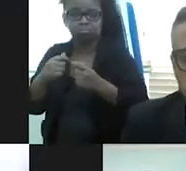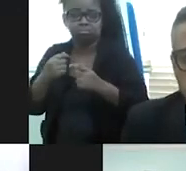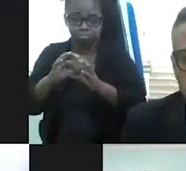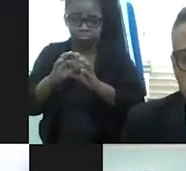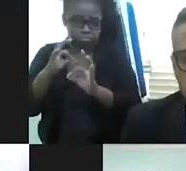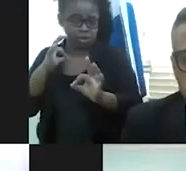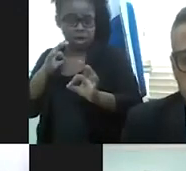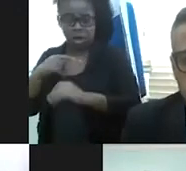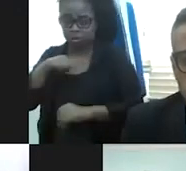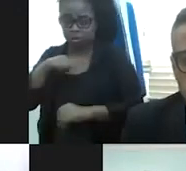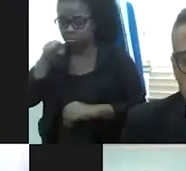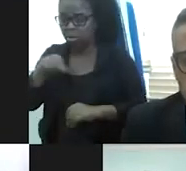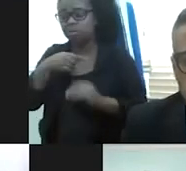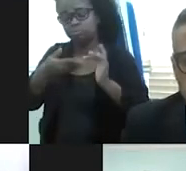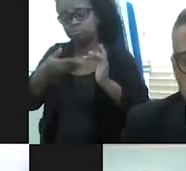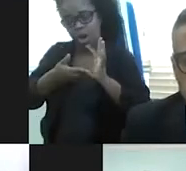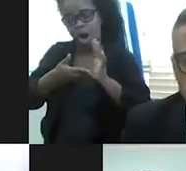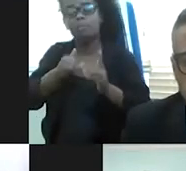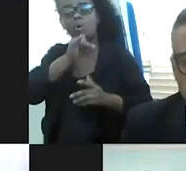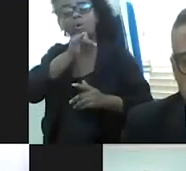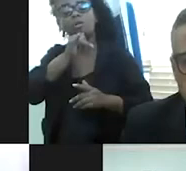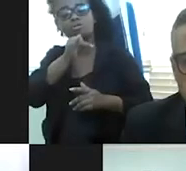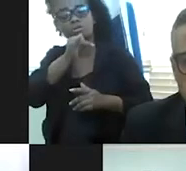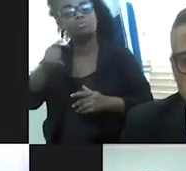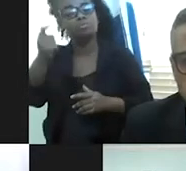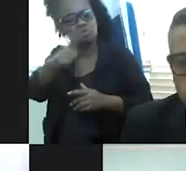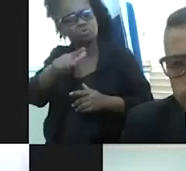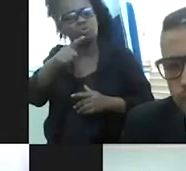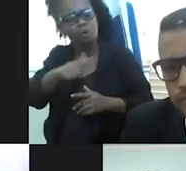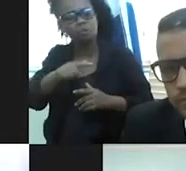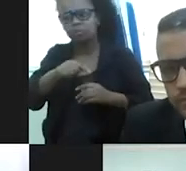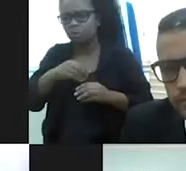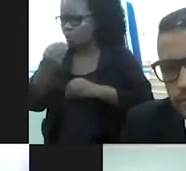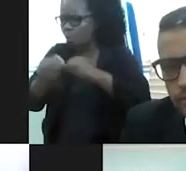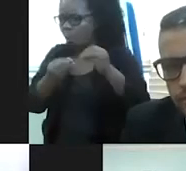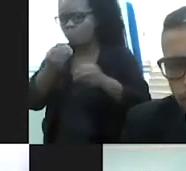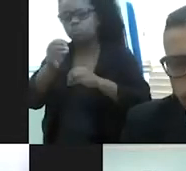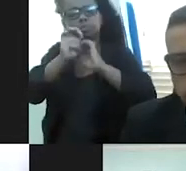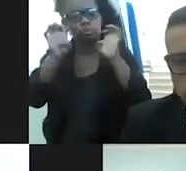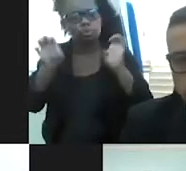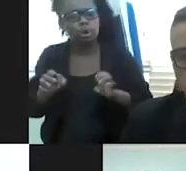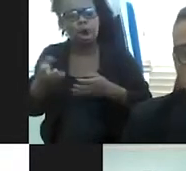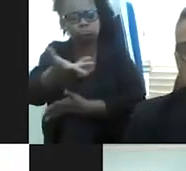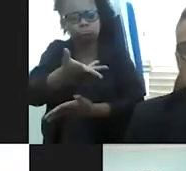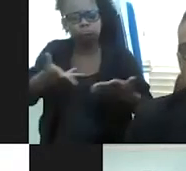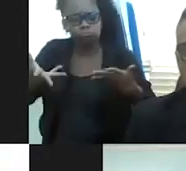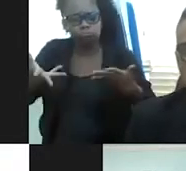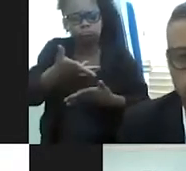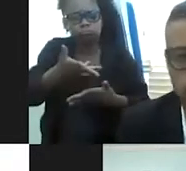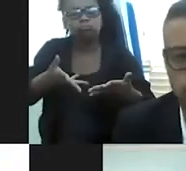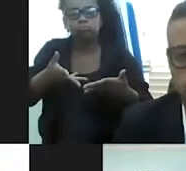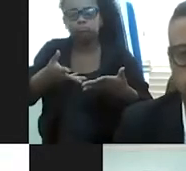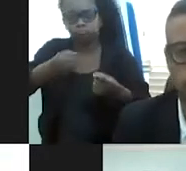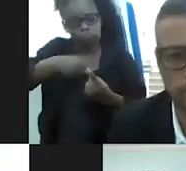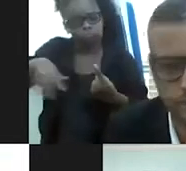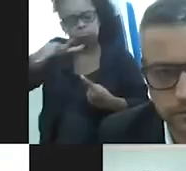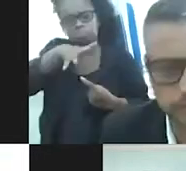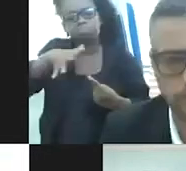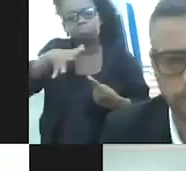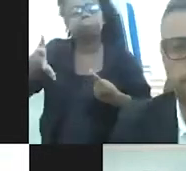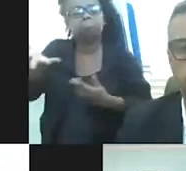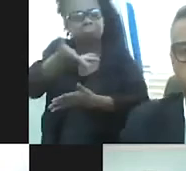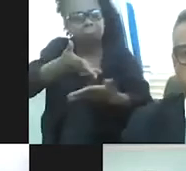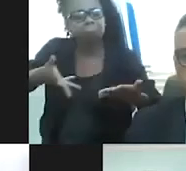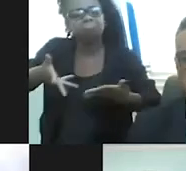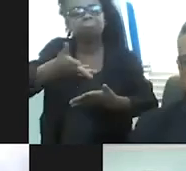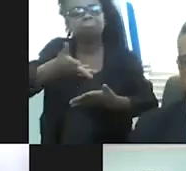dando um exemplo de como se estabelecer essa relação com a sociedade. Estamos aqui presentes,